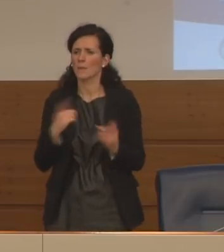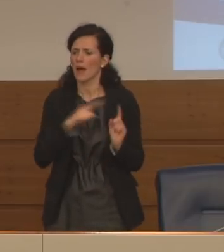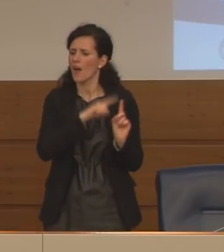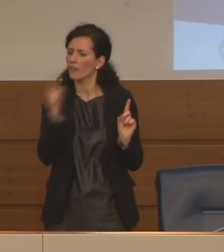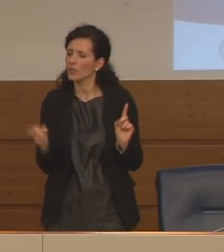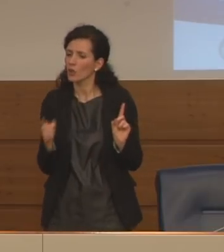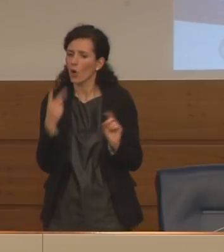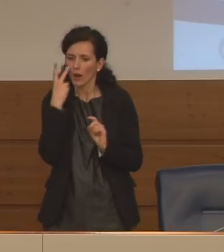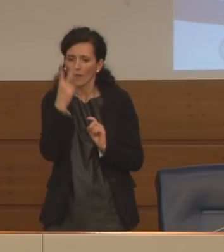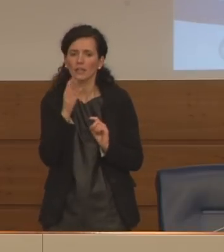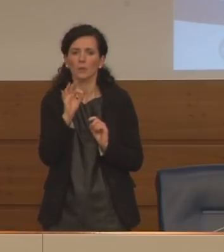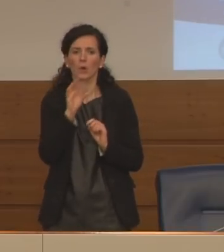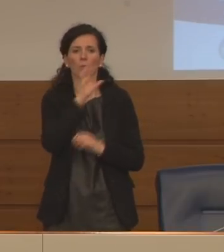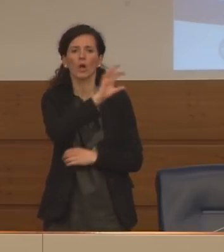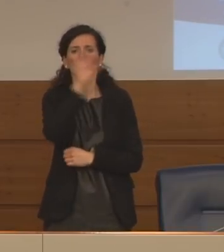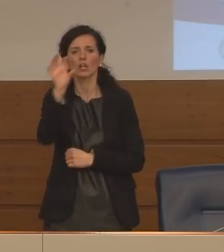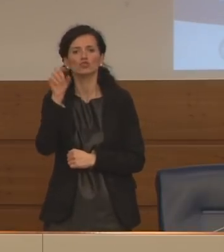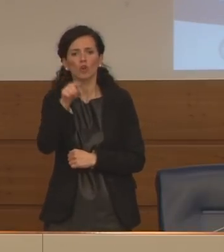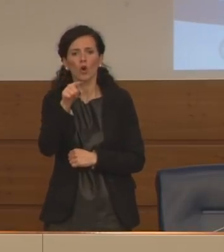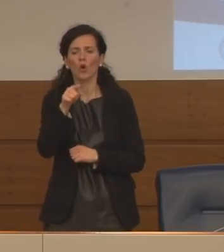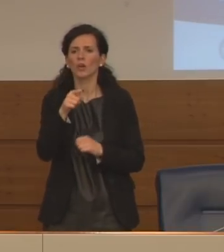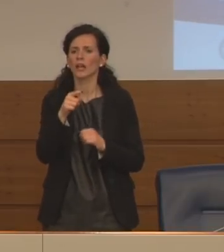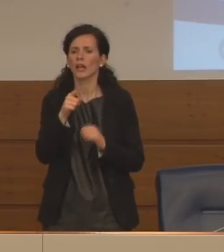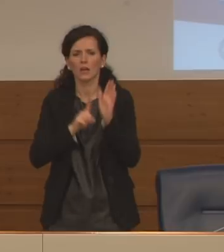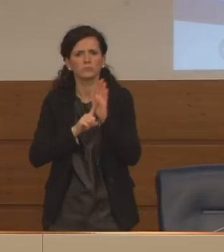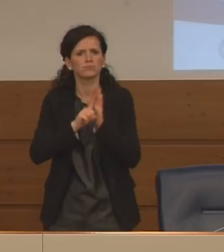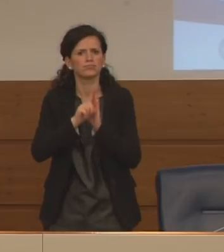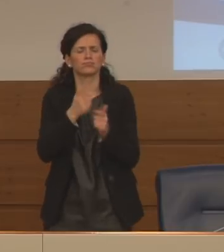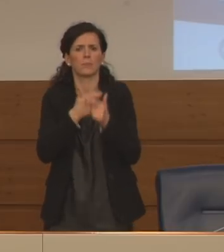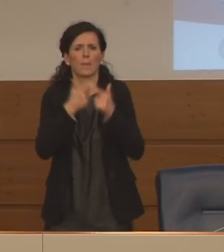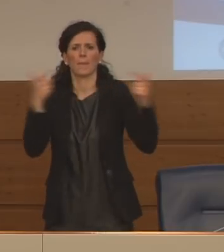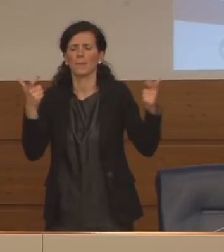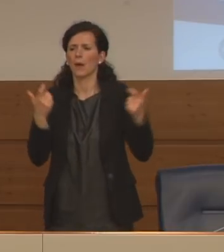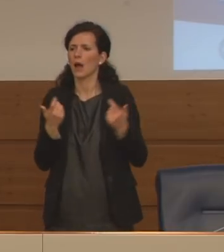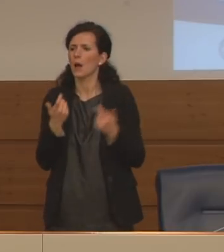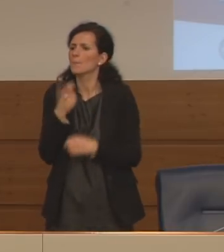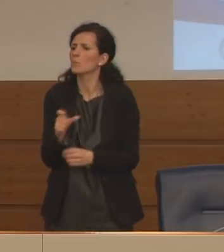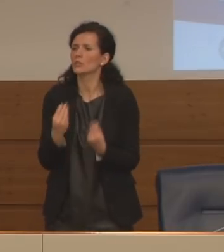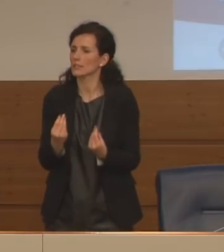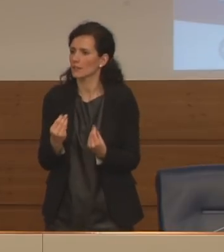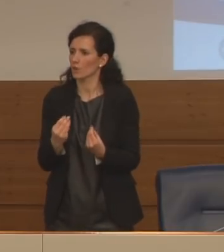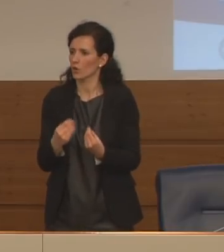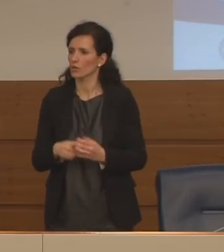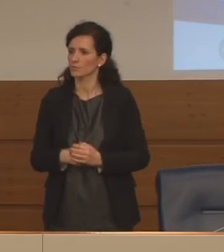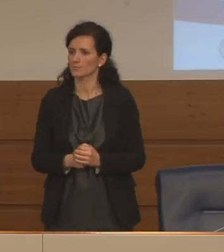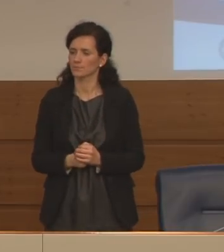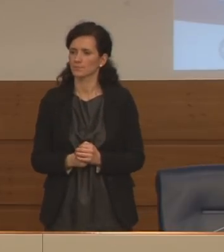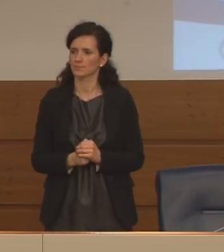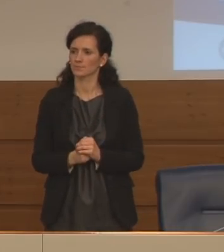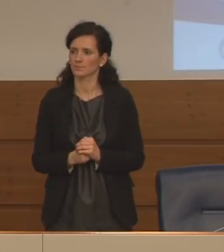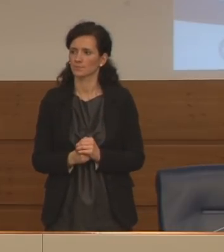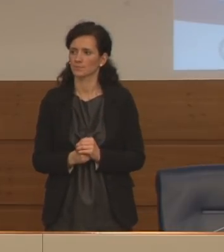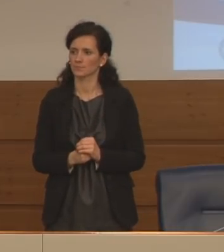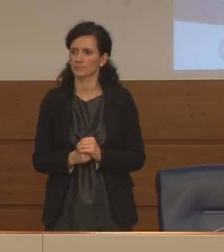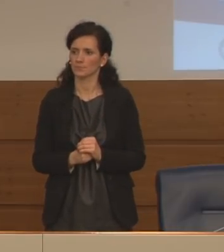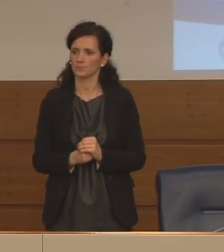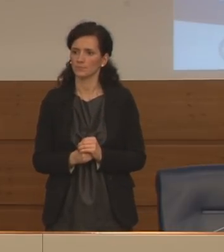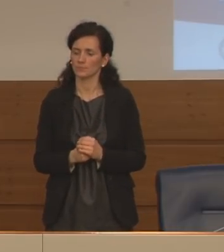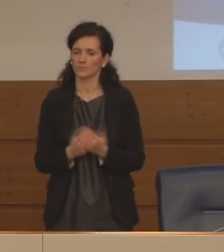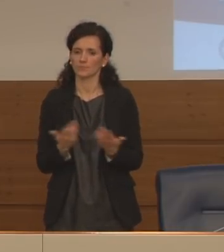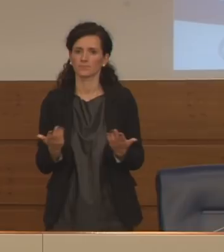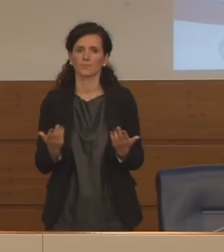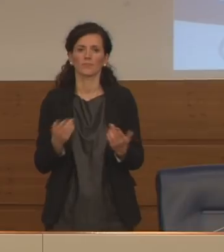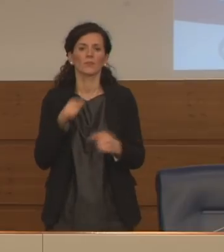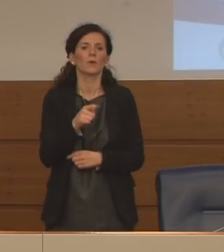due regioni quali può essere una spiegazione quali sono le ipotesi qua ce ne sono